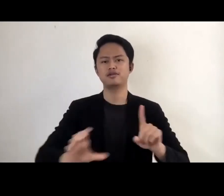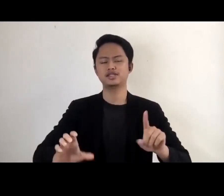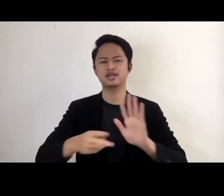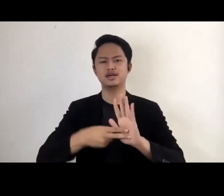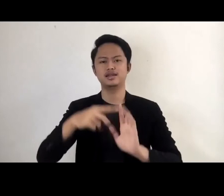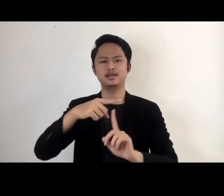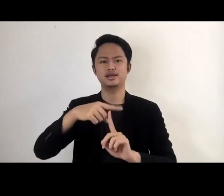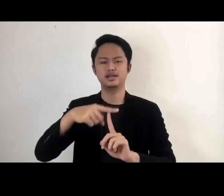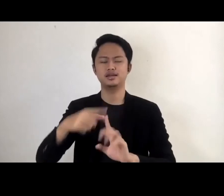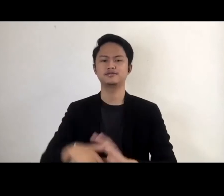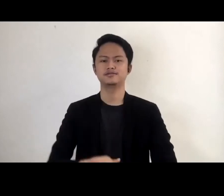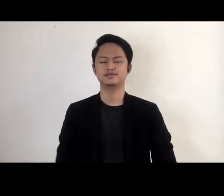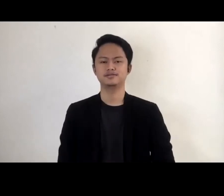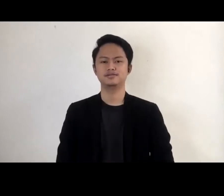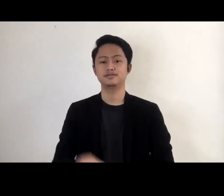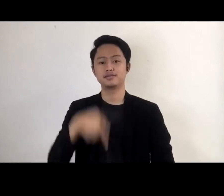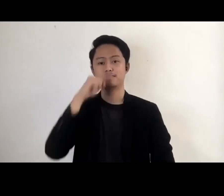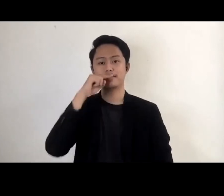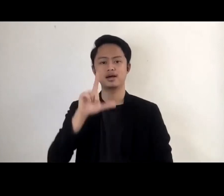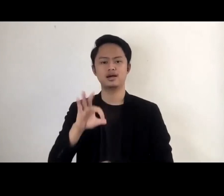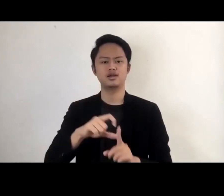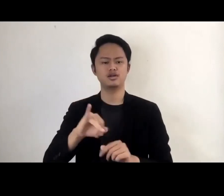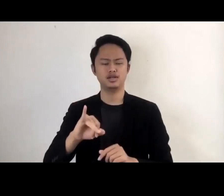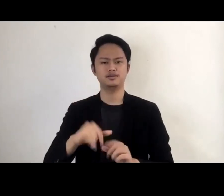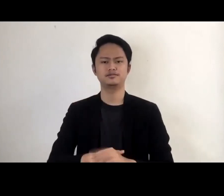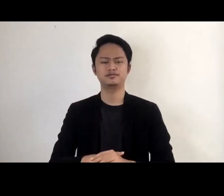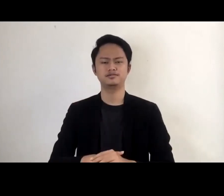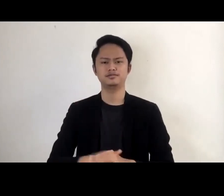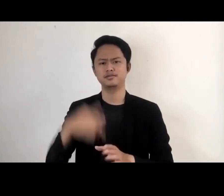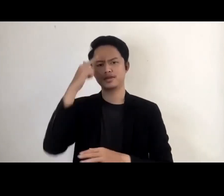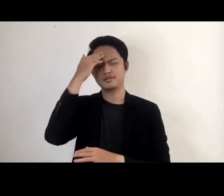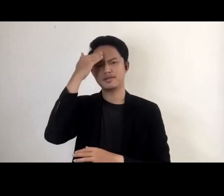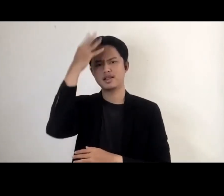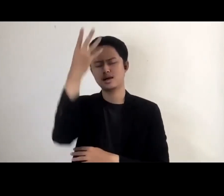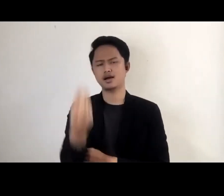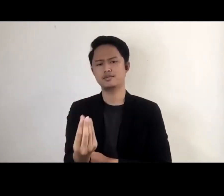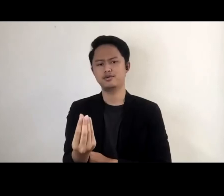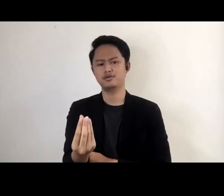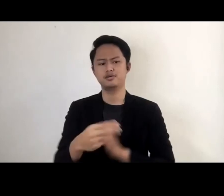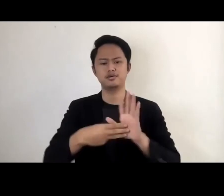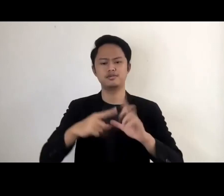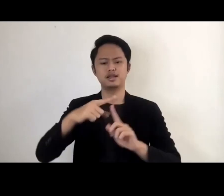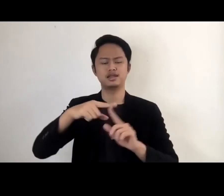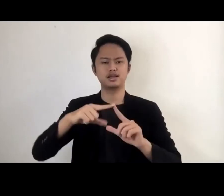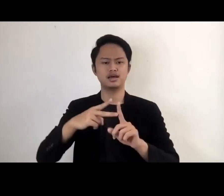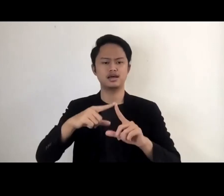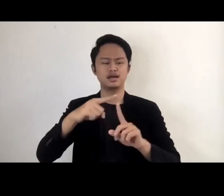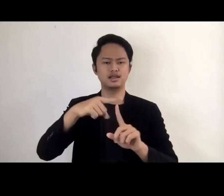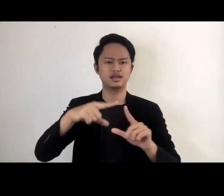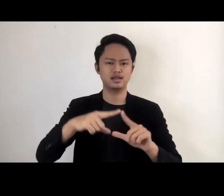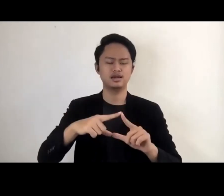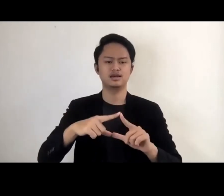Timur. Bapak Lodi Soruk, Kepala Desa Makata, Kedi